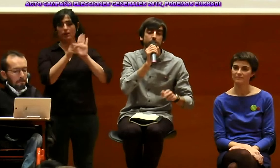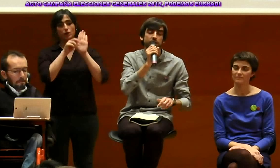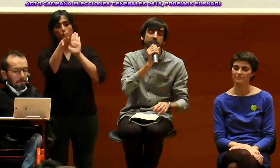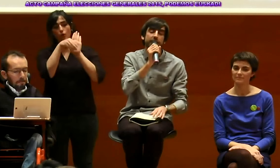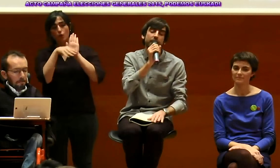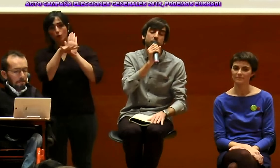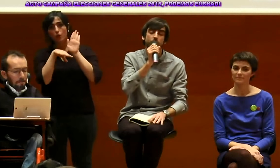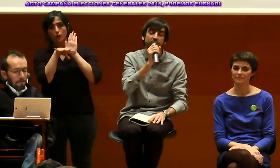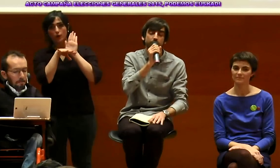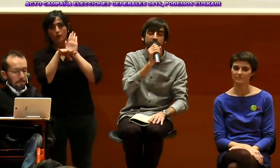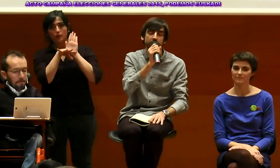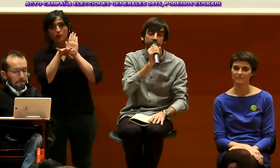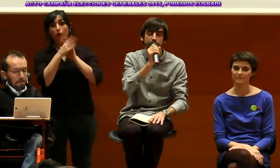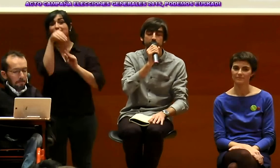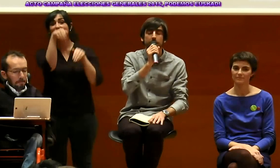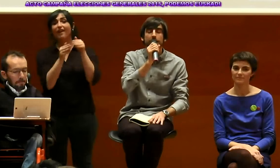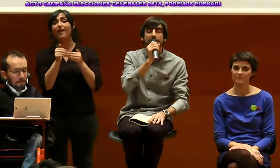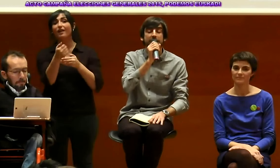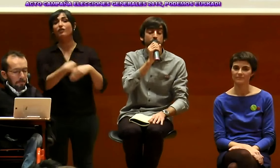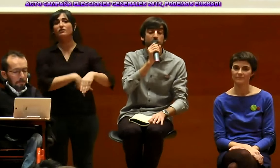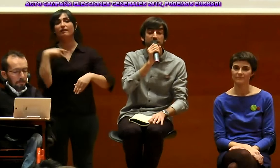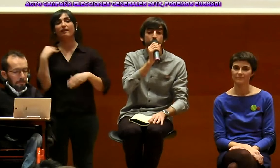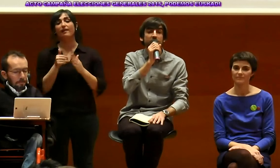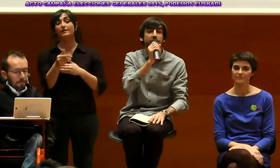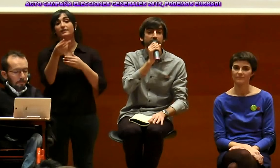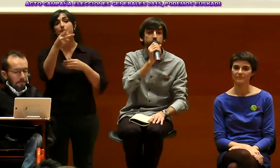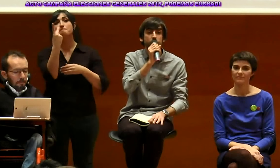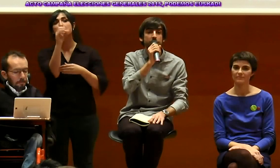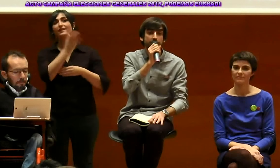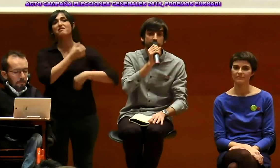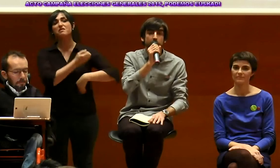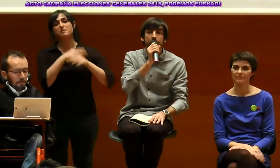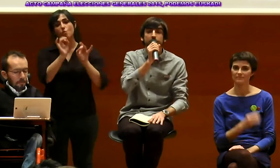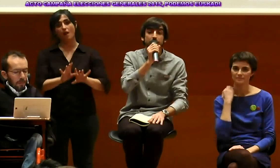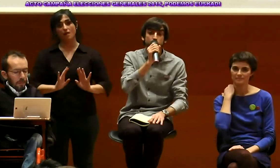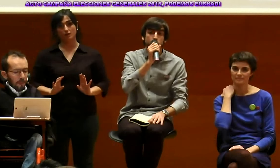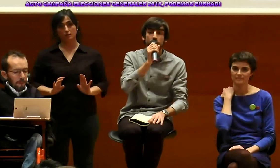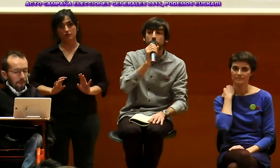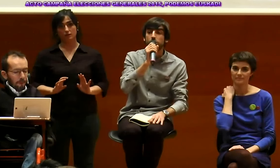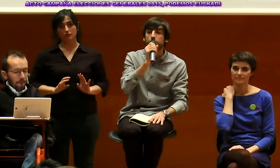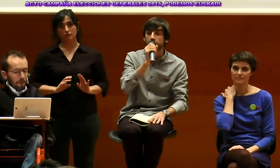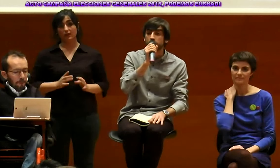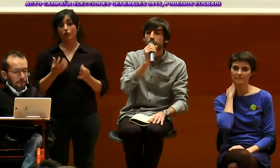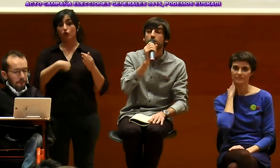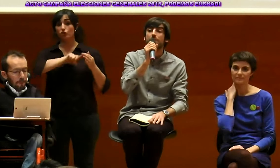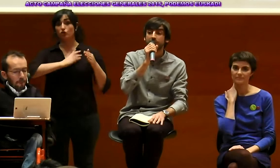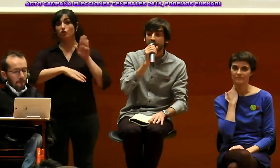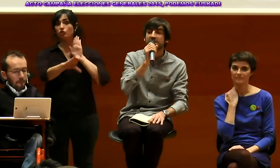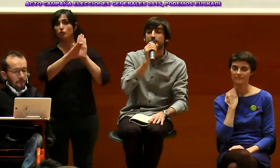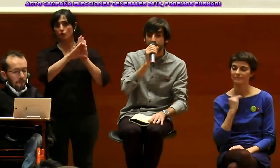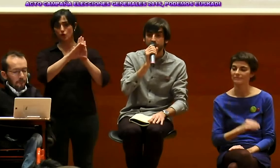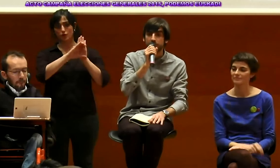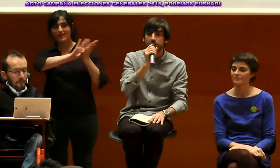unas elecciones generales como las del 20 de diciembre. Está recogida por la sencilla razón de que tenemos una constitución por